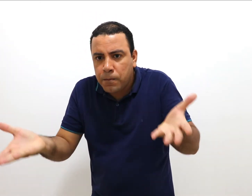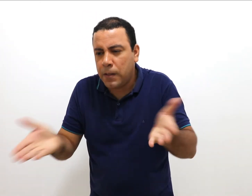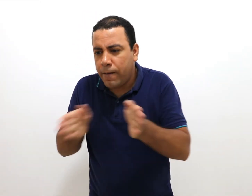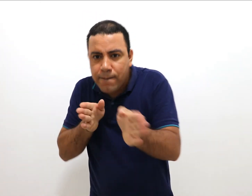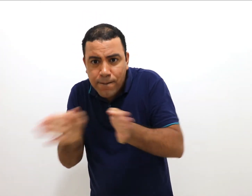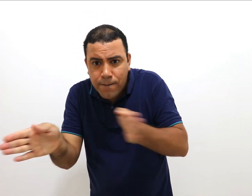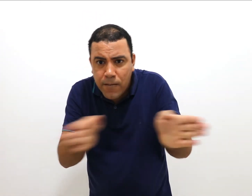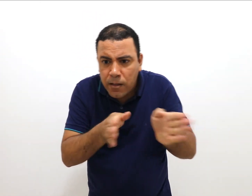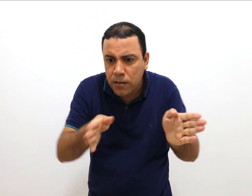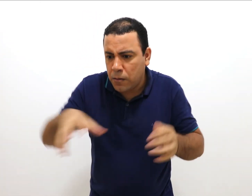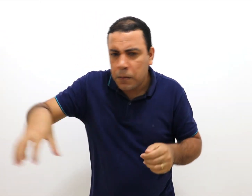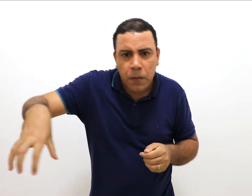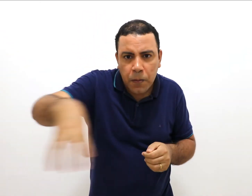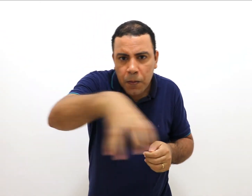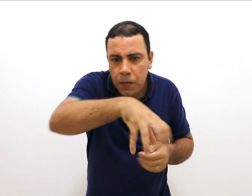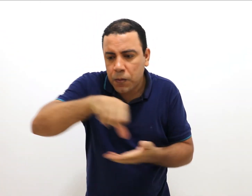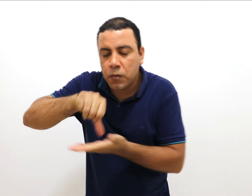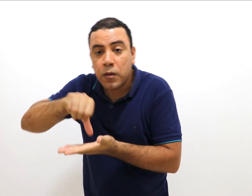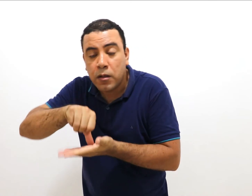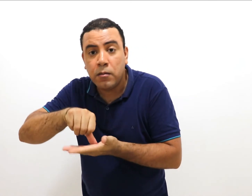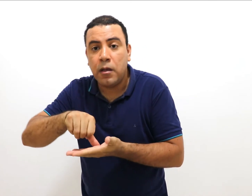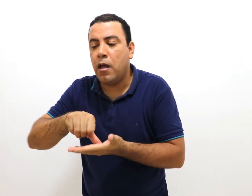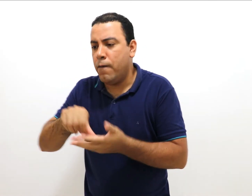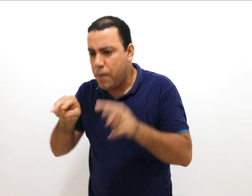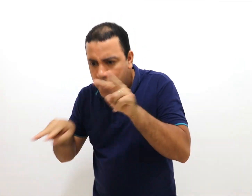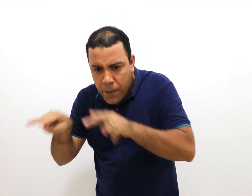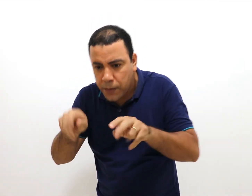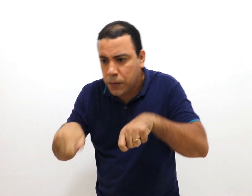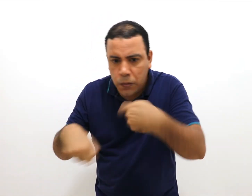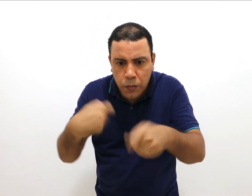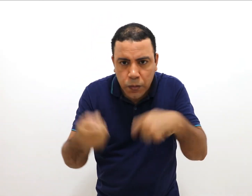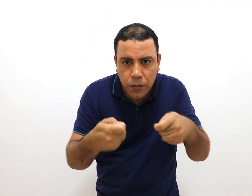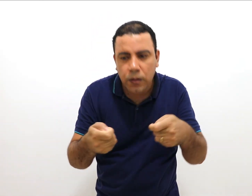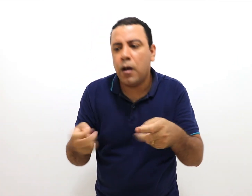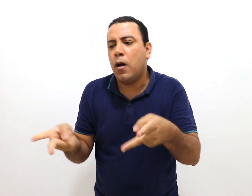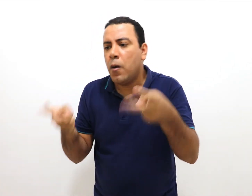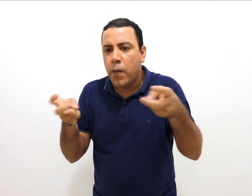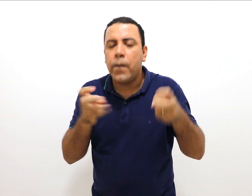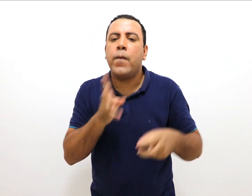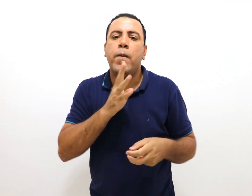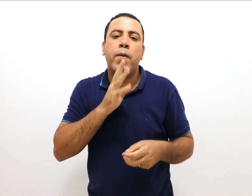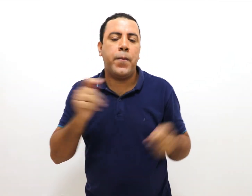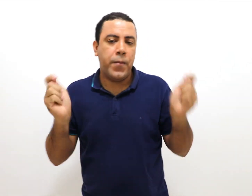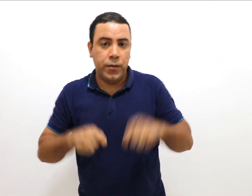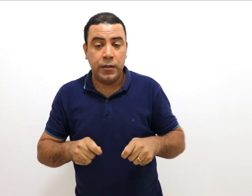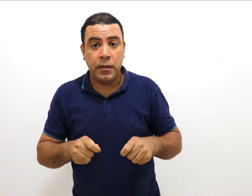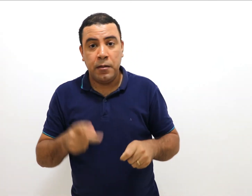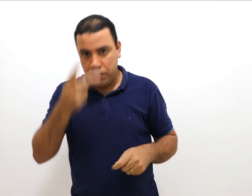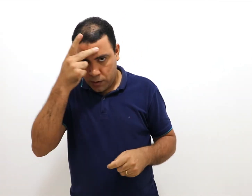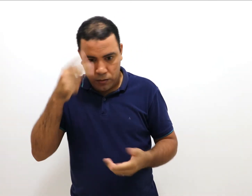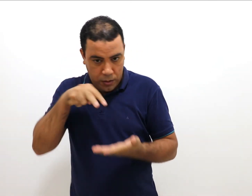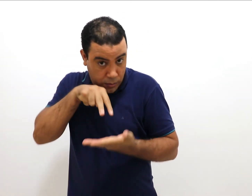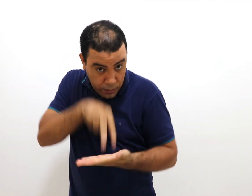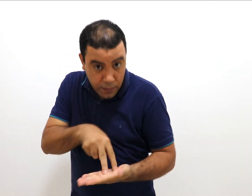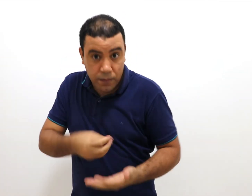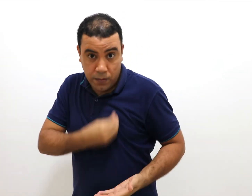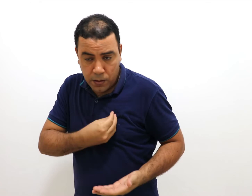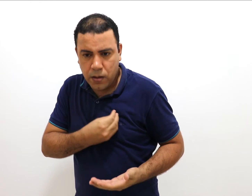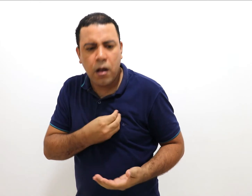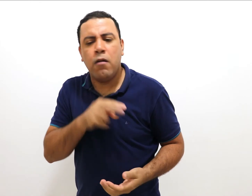dos campos. Em outras palavras, queríamos que as pessoas que estivessem no campus ou que não estivessem